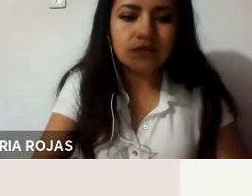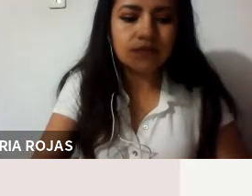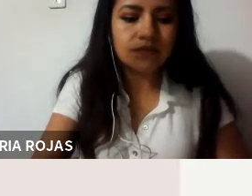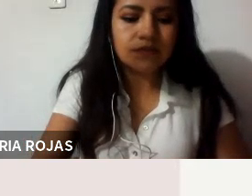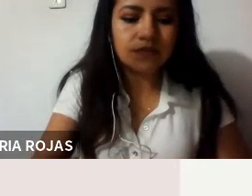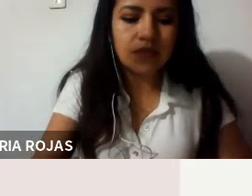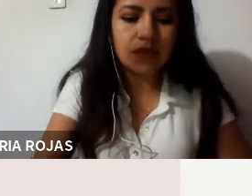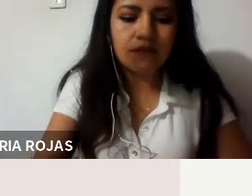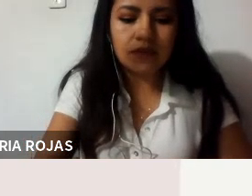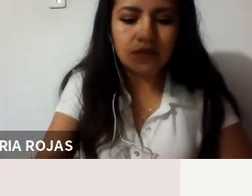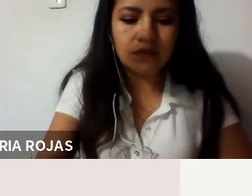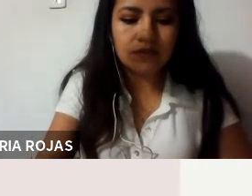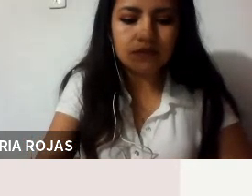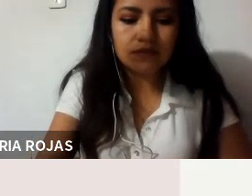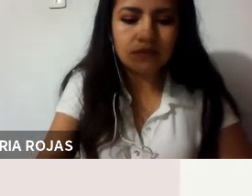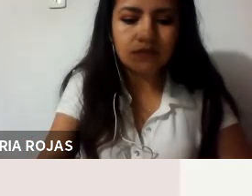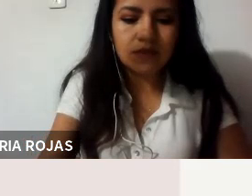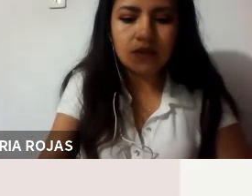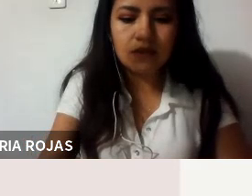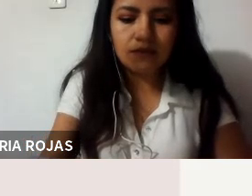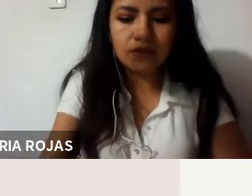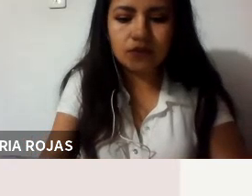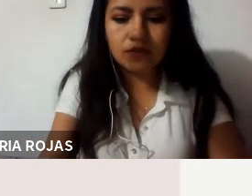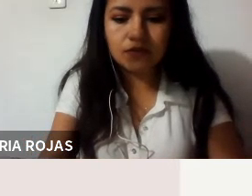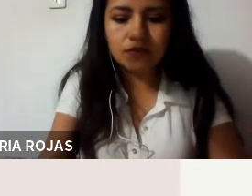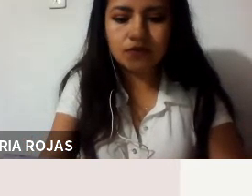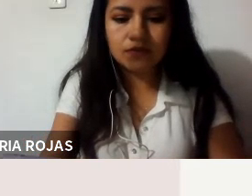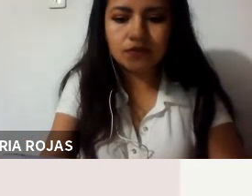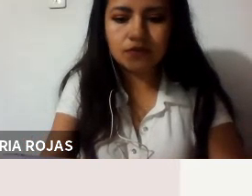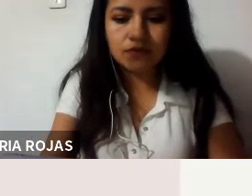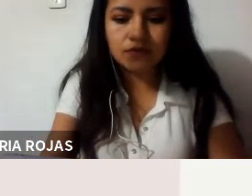infección, infección, infección.